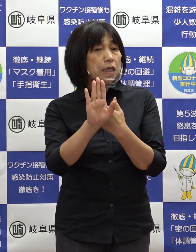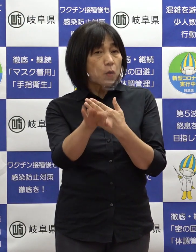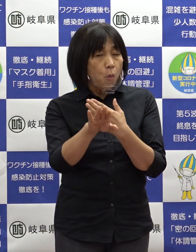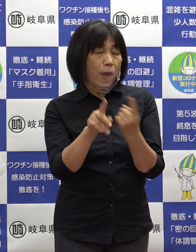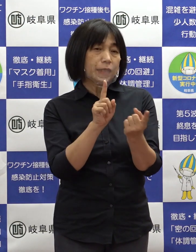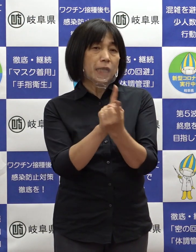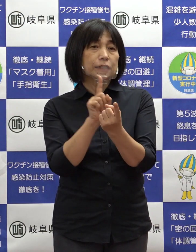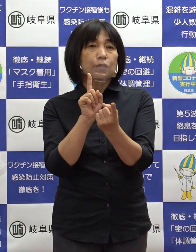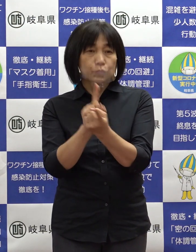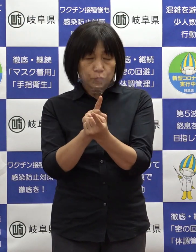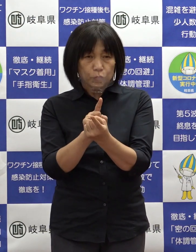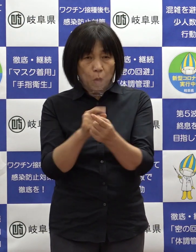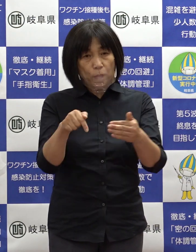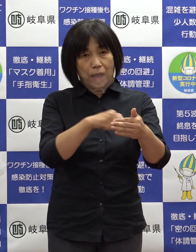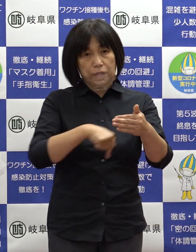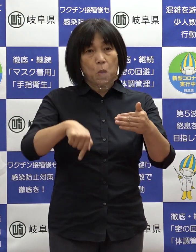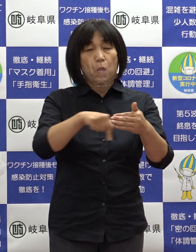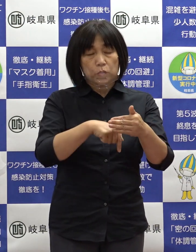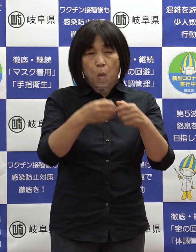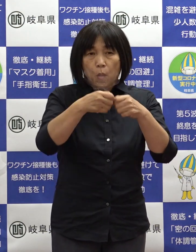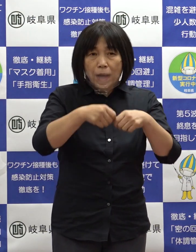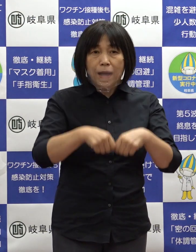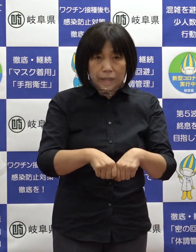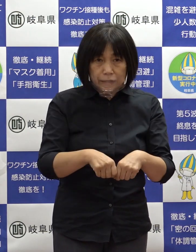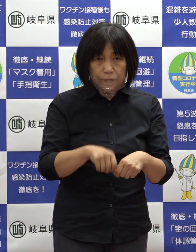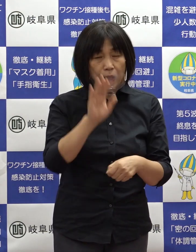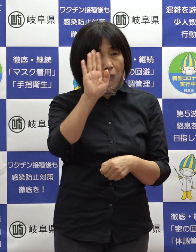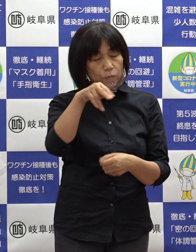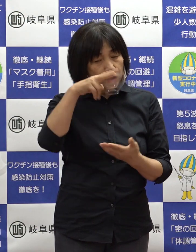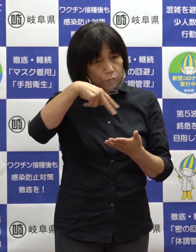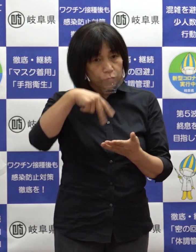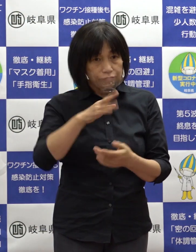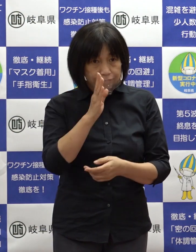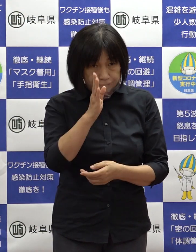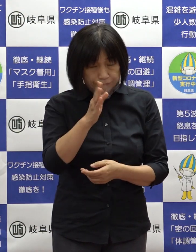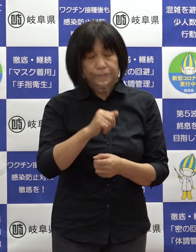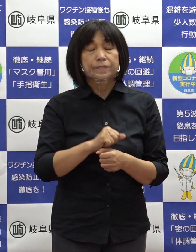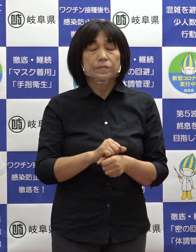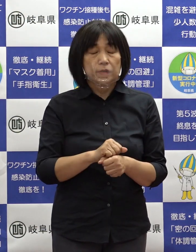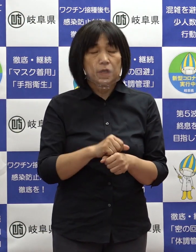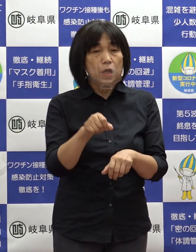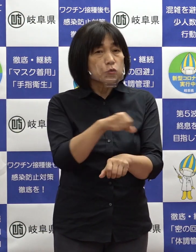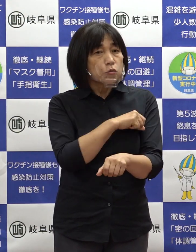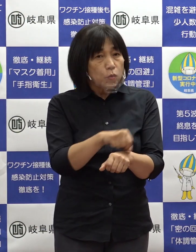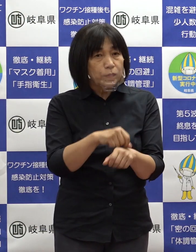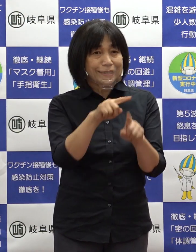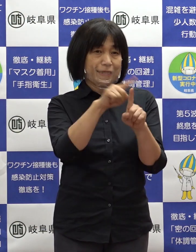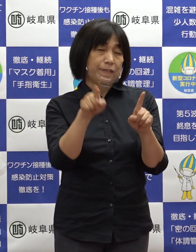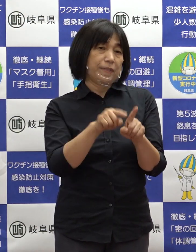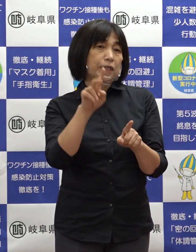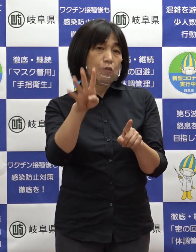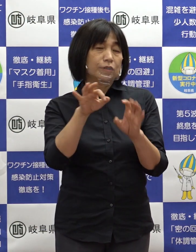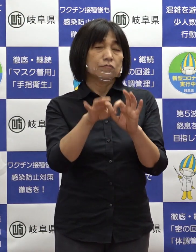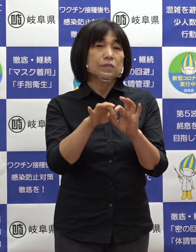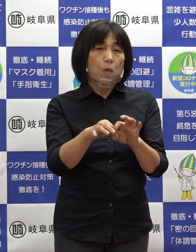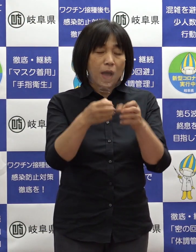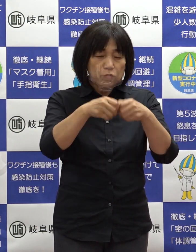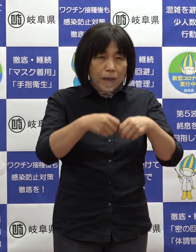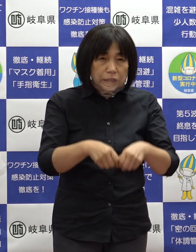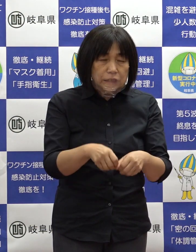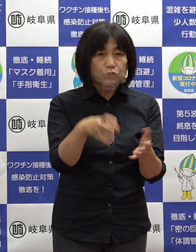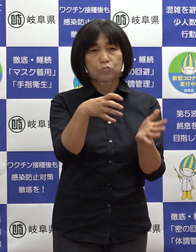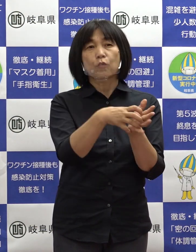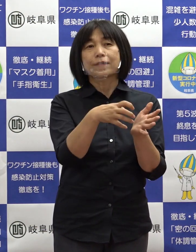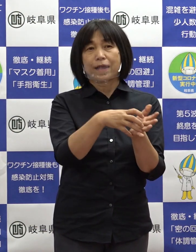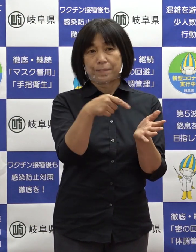各論編でございますので、ご覧いただければと思いますが、特に4ページに時短については詳しく書いてござい